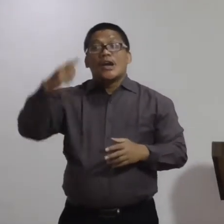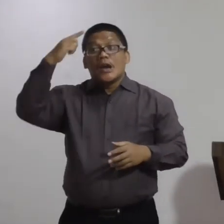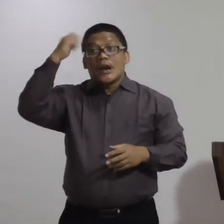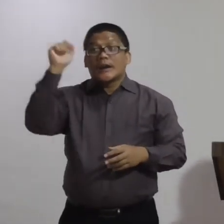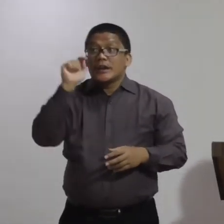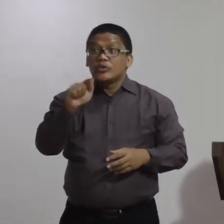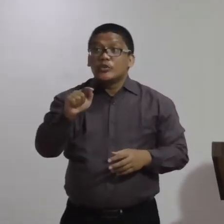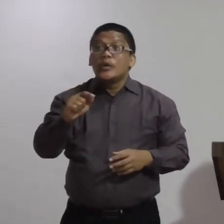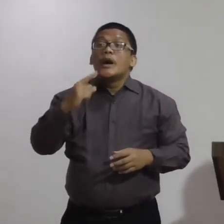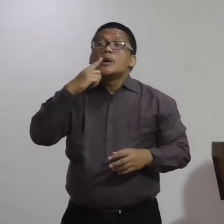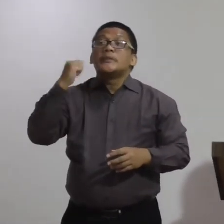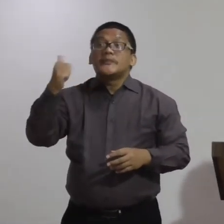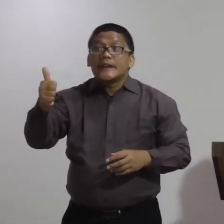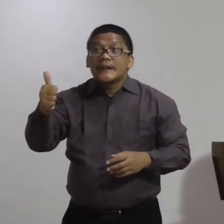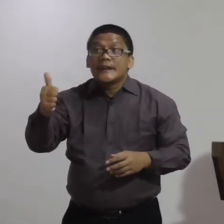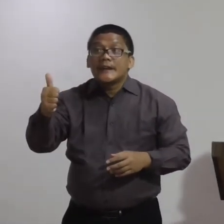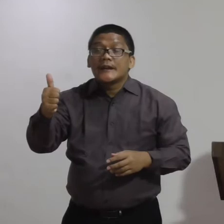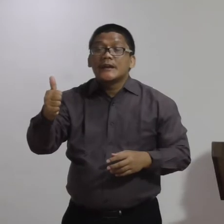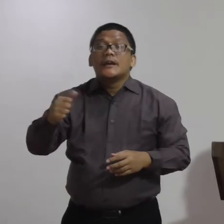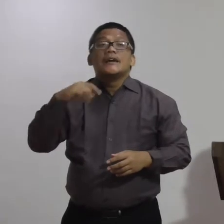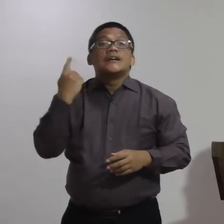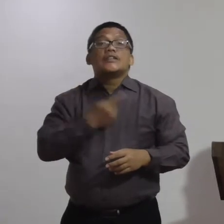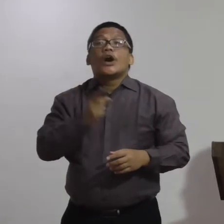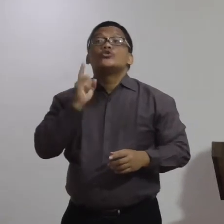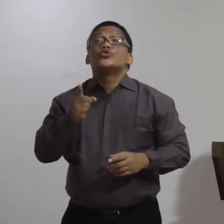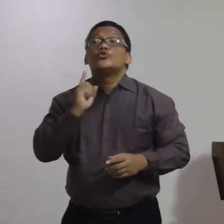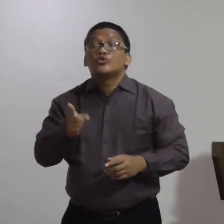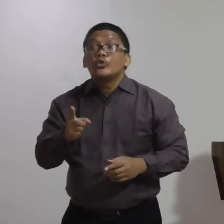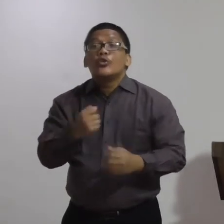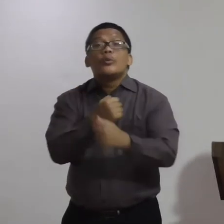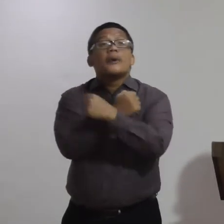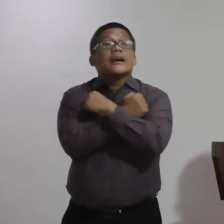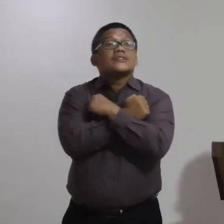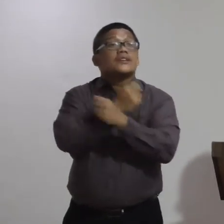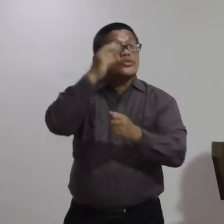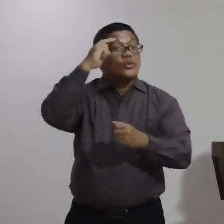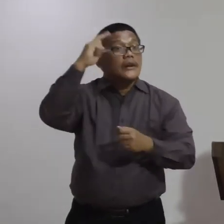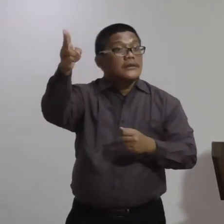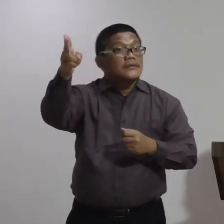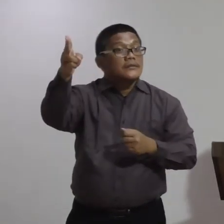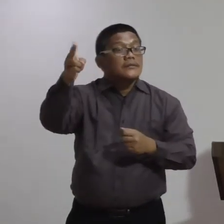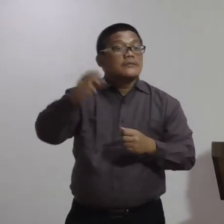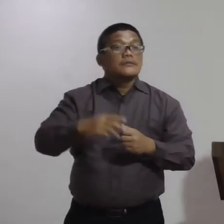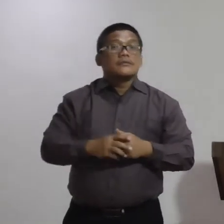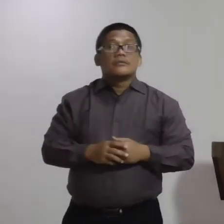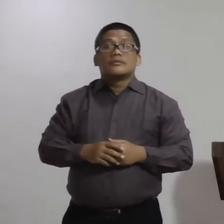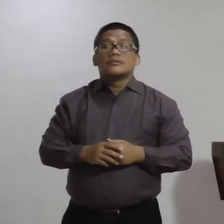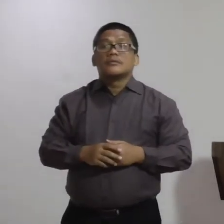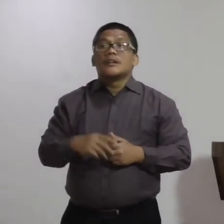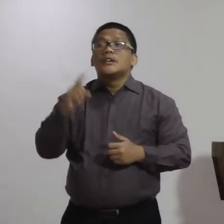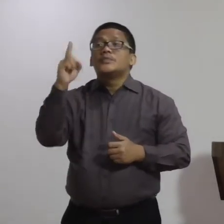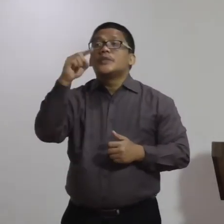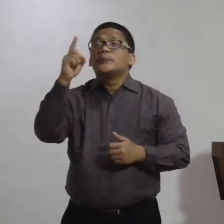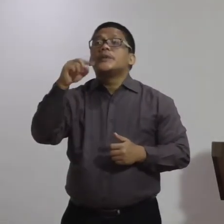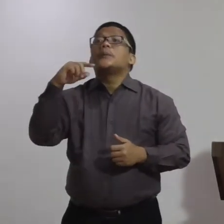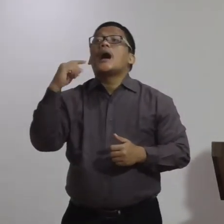bagi kita untuk sungguh-sungguh mengasihi Tuhan. Ya, setiap kepada